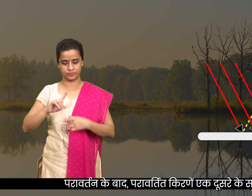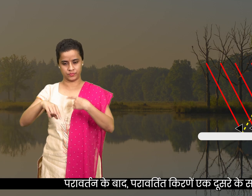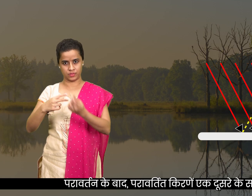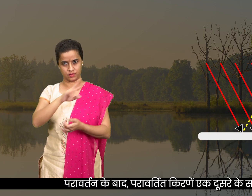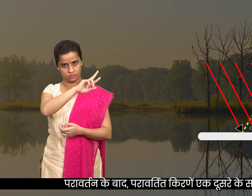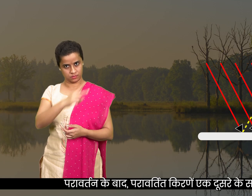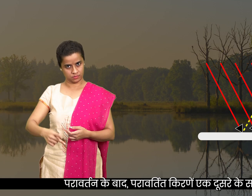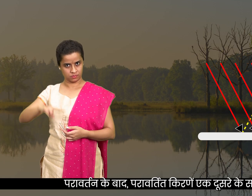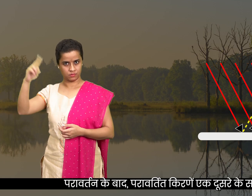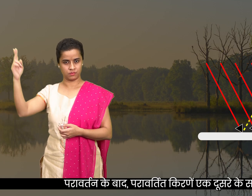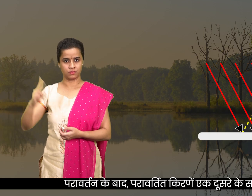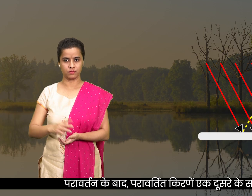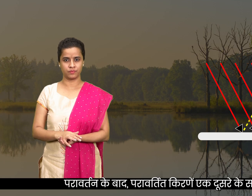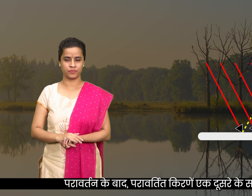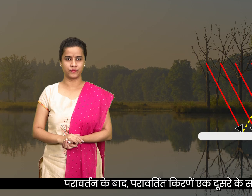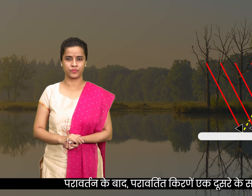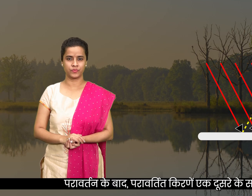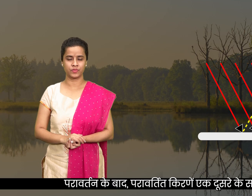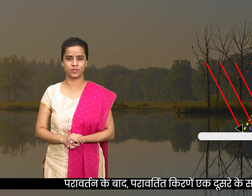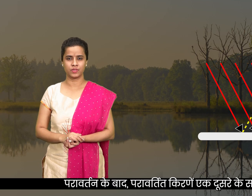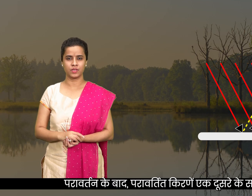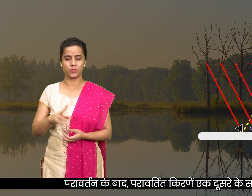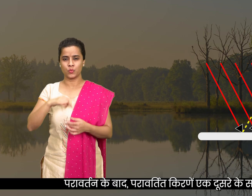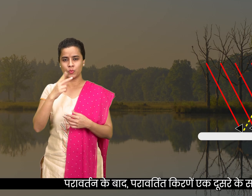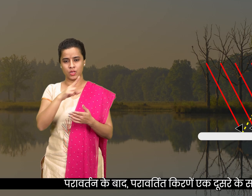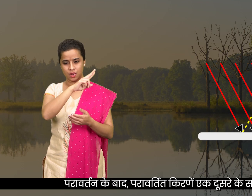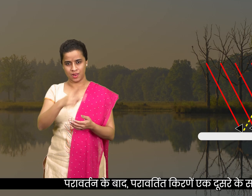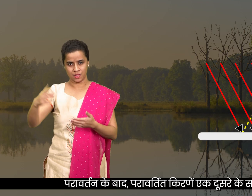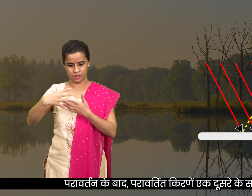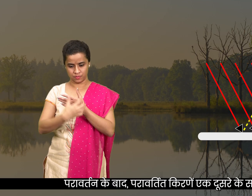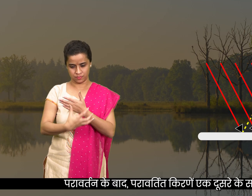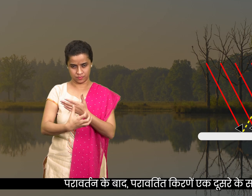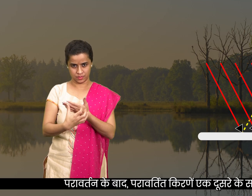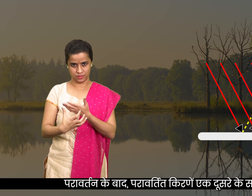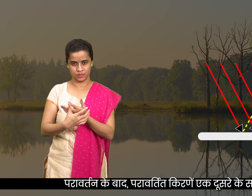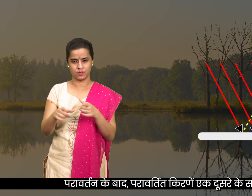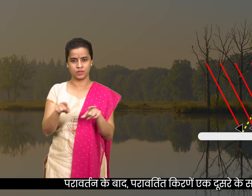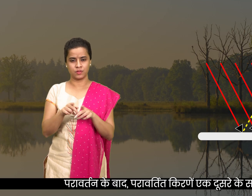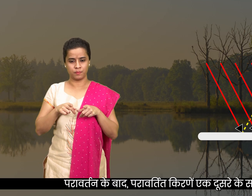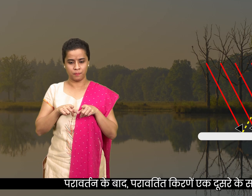परावर्तन के बाद परावर्तित किरणें एक दूसरे के समांतरण होगी।